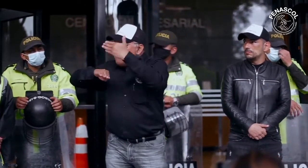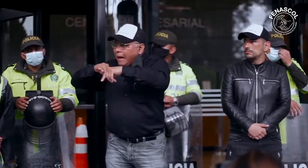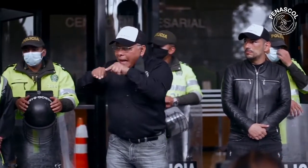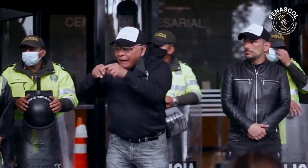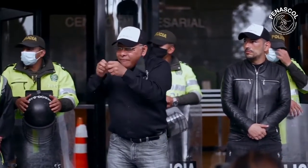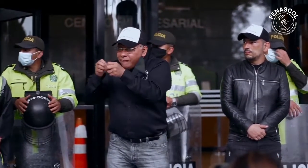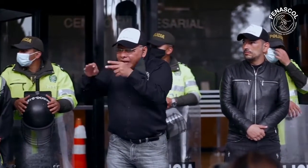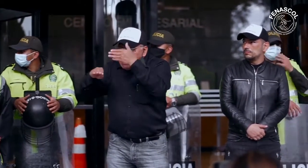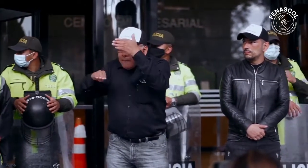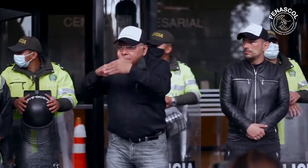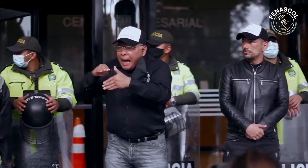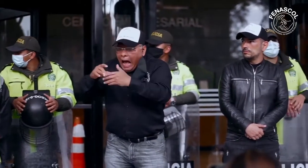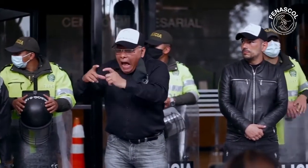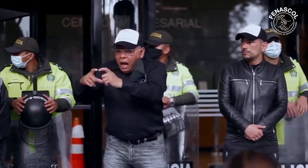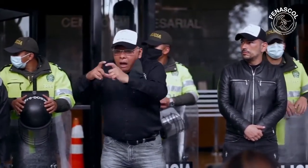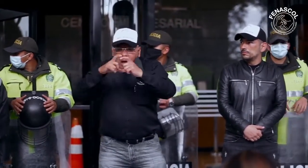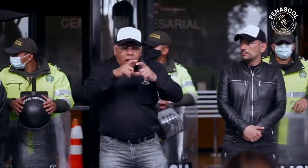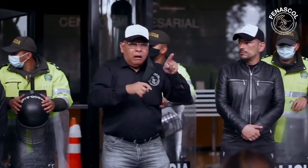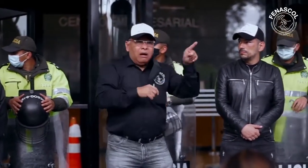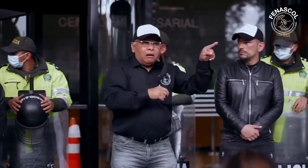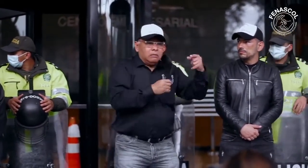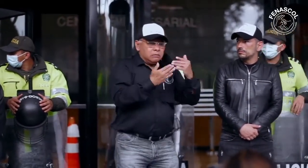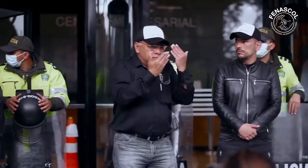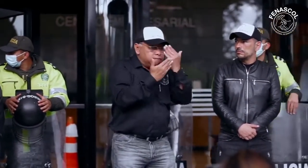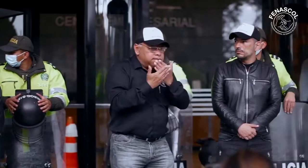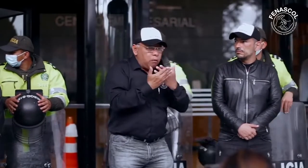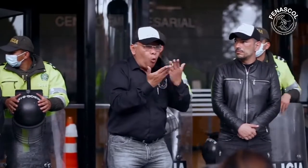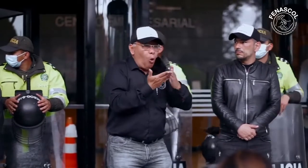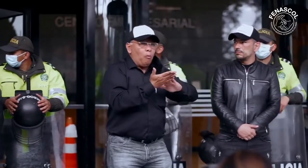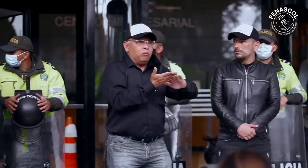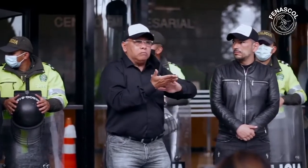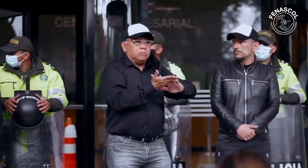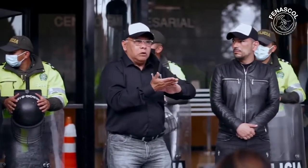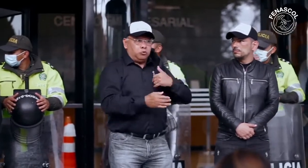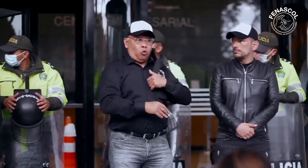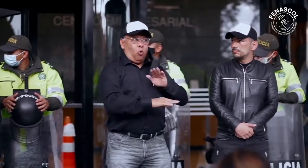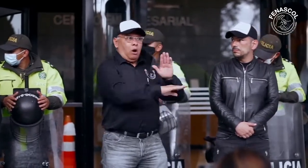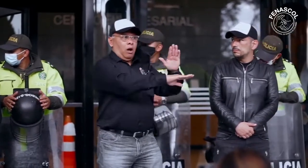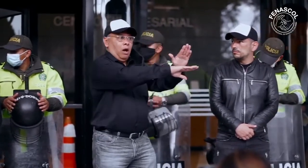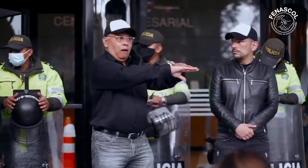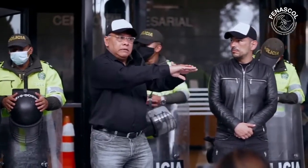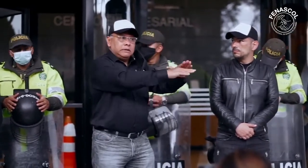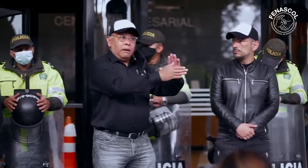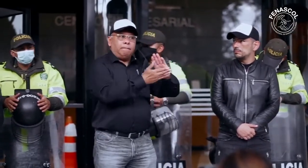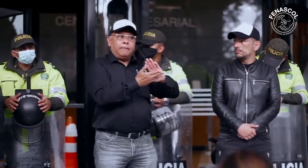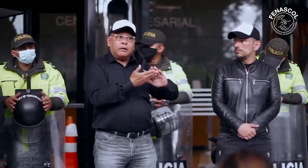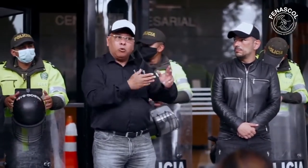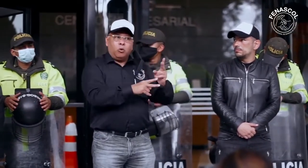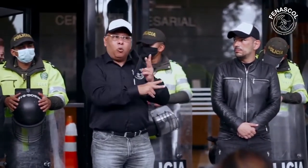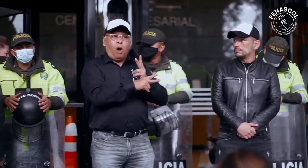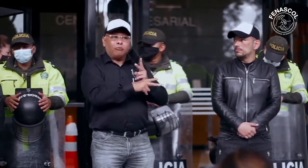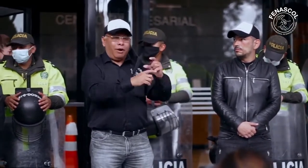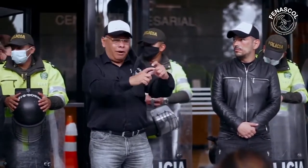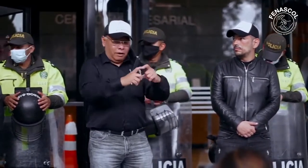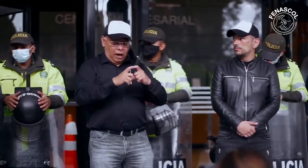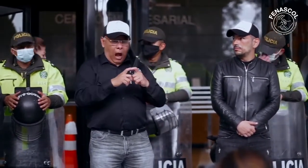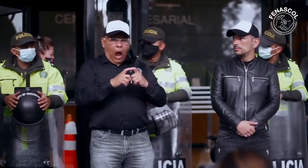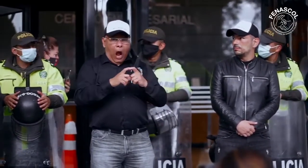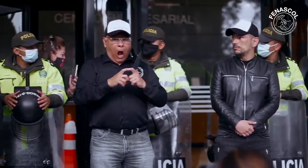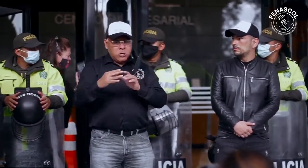que revisemos todos aquellos que tienen próxima su fecha de vencimiento para ver qué se puede hacer